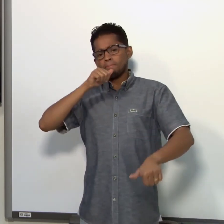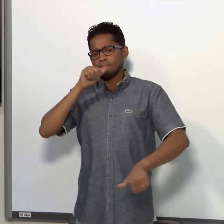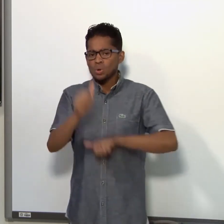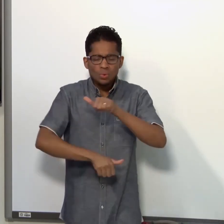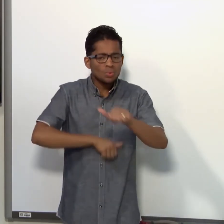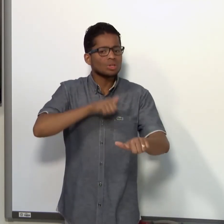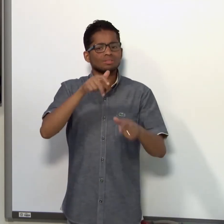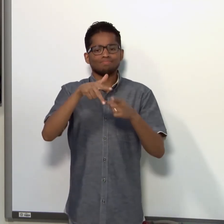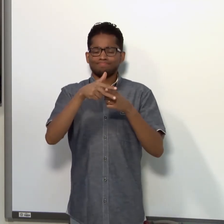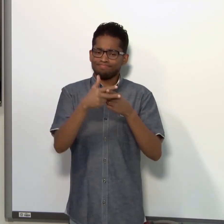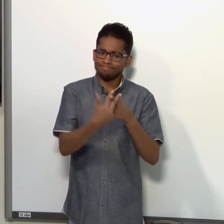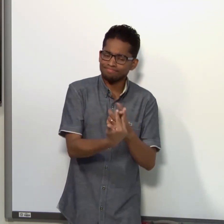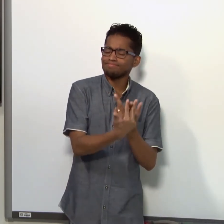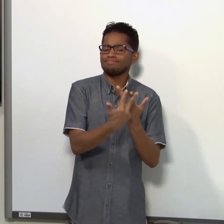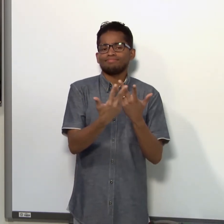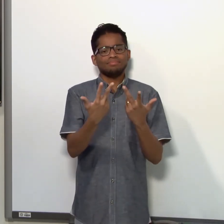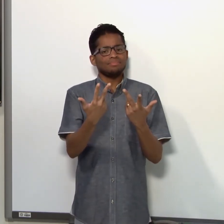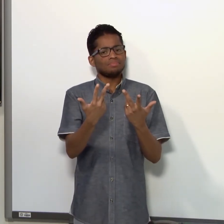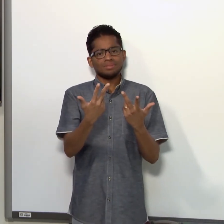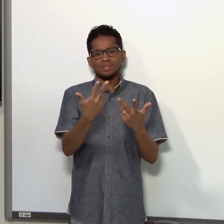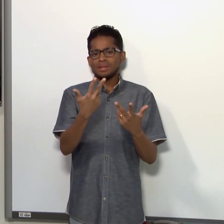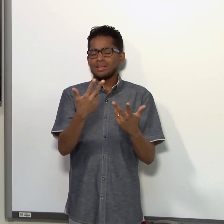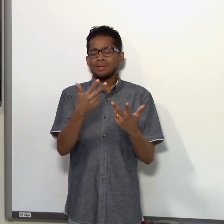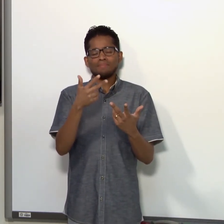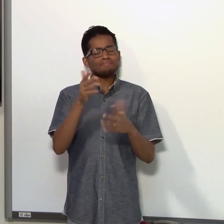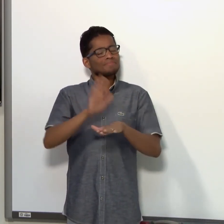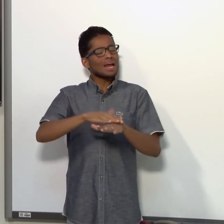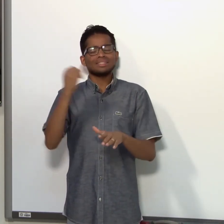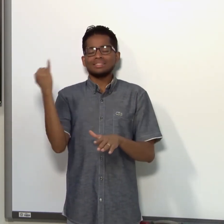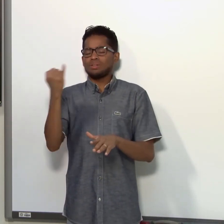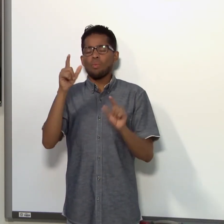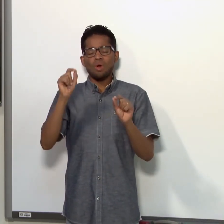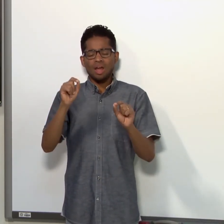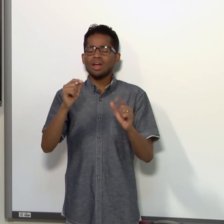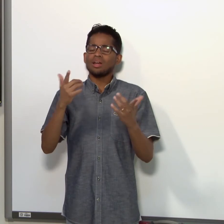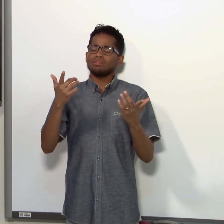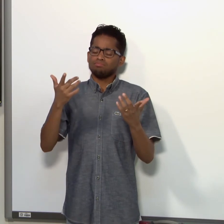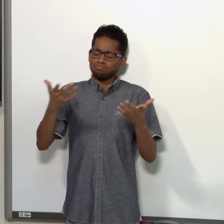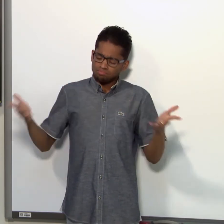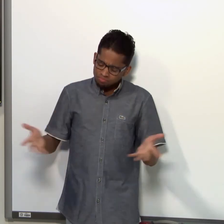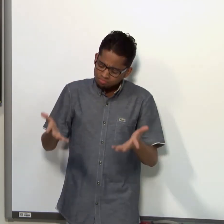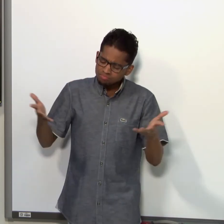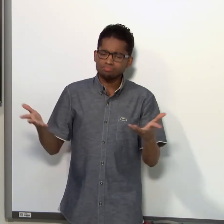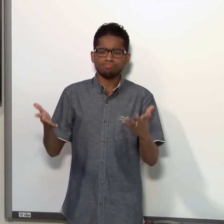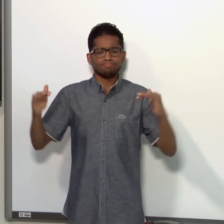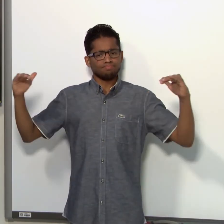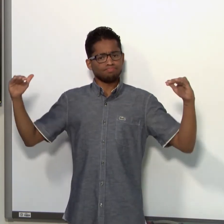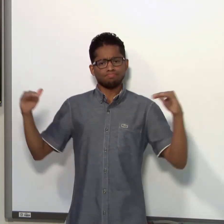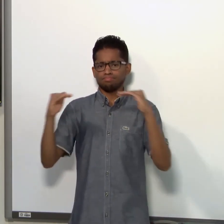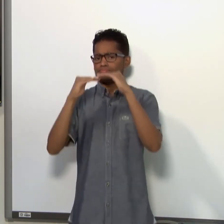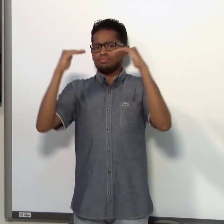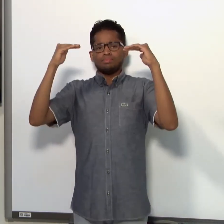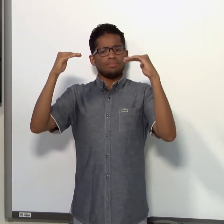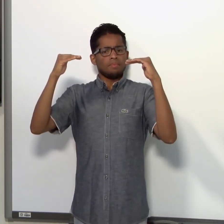surdo? Ela está pronta para o surdo? Não. É preciso que haja transformações, correções.